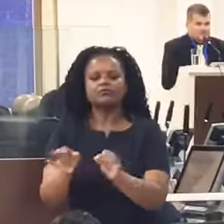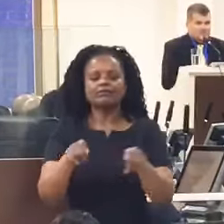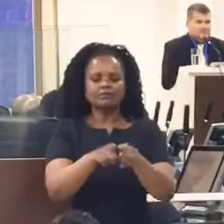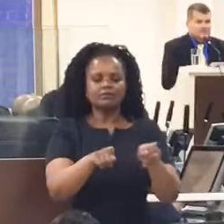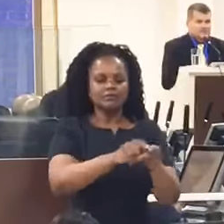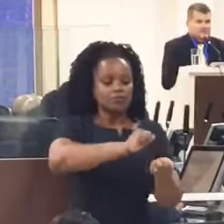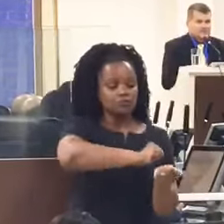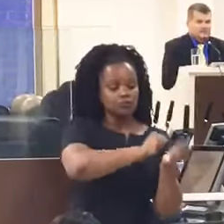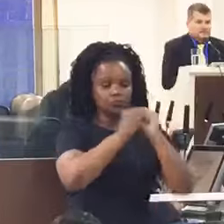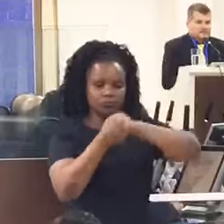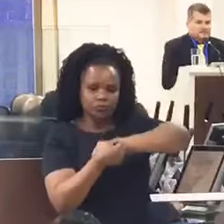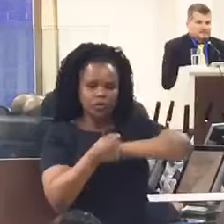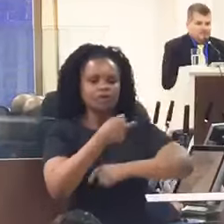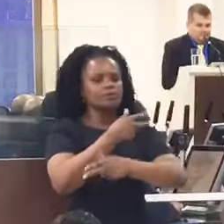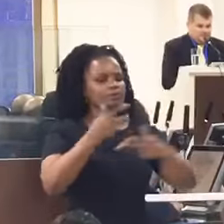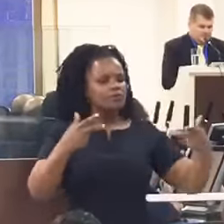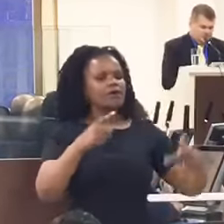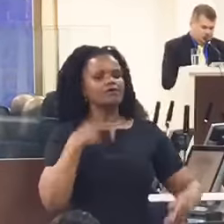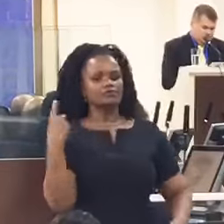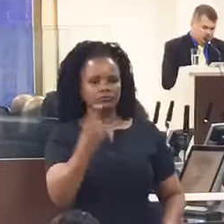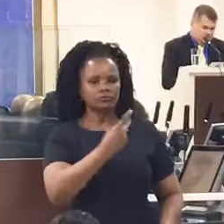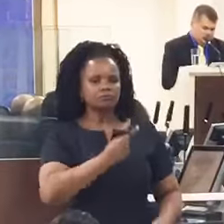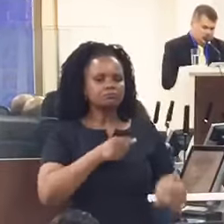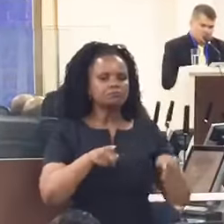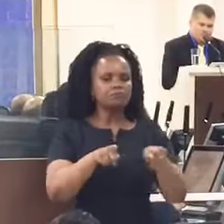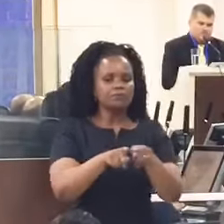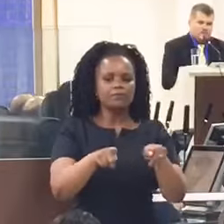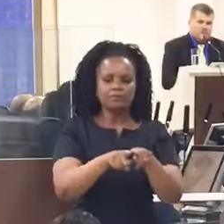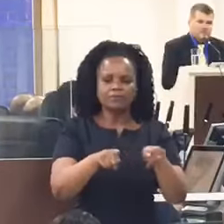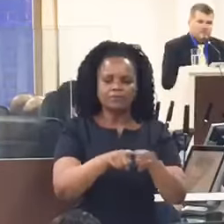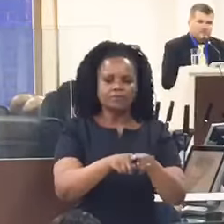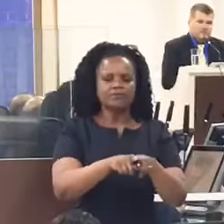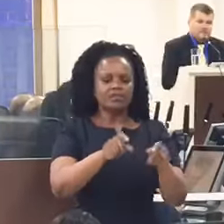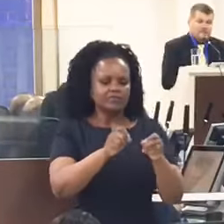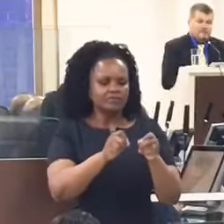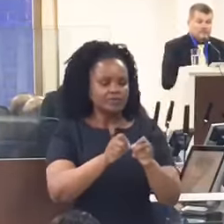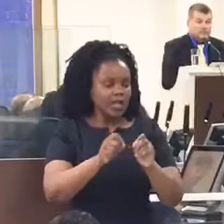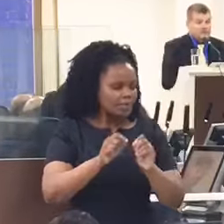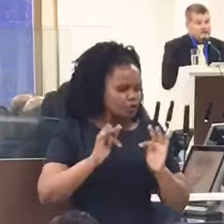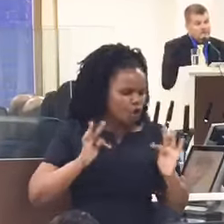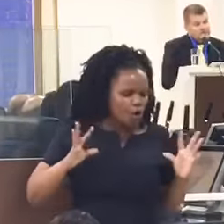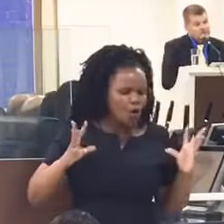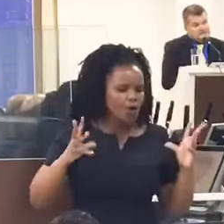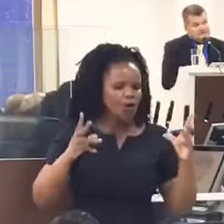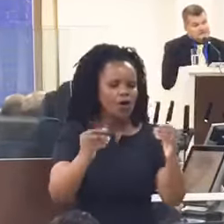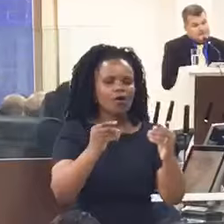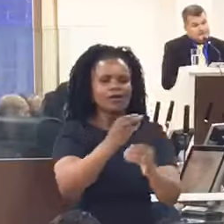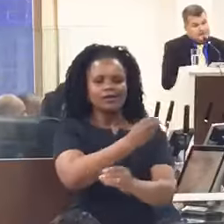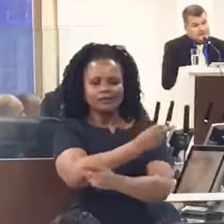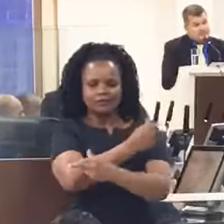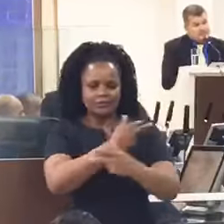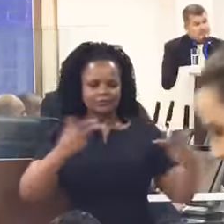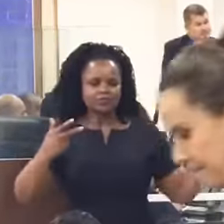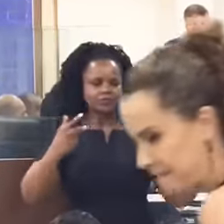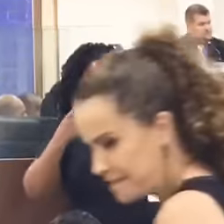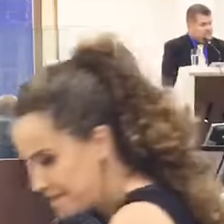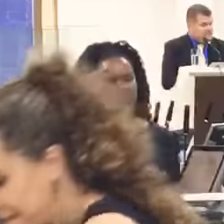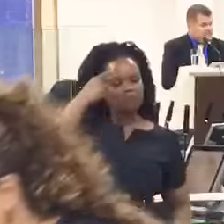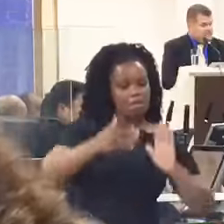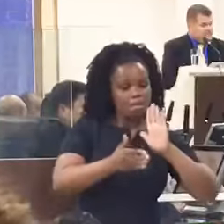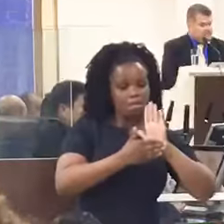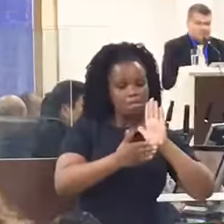adequações, que fizemos tudo aquilo que estava ao nosso alcance, e sem